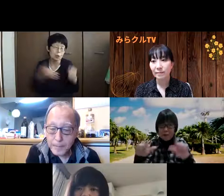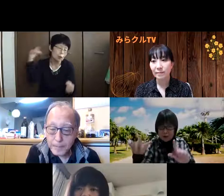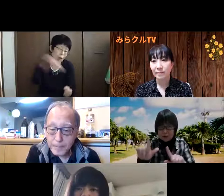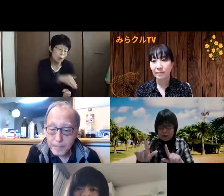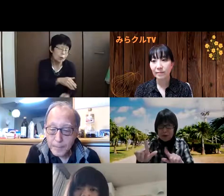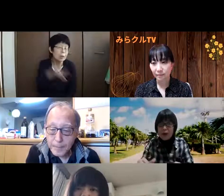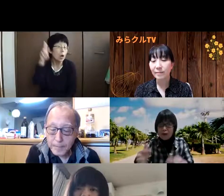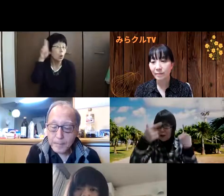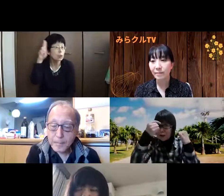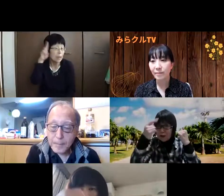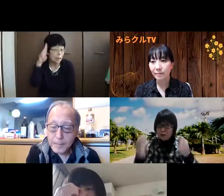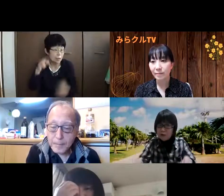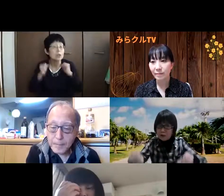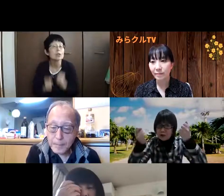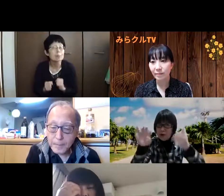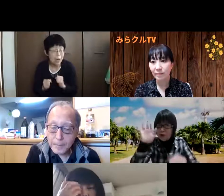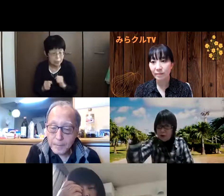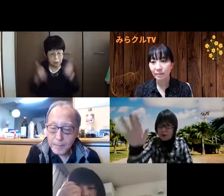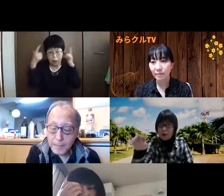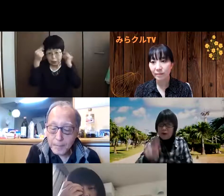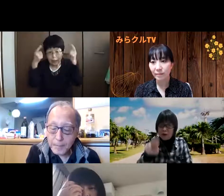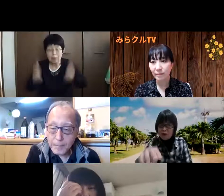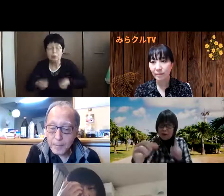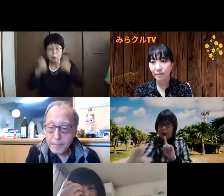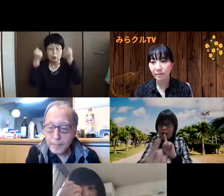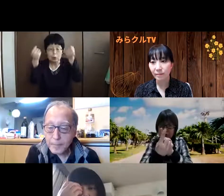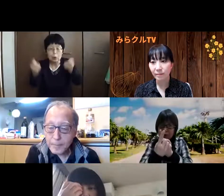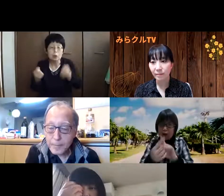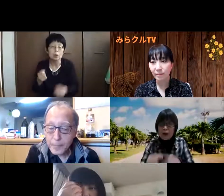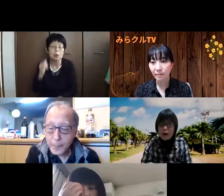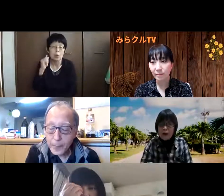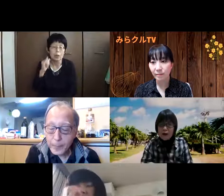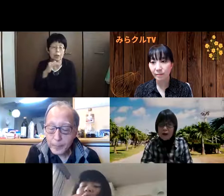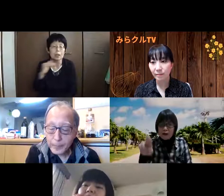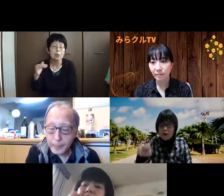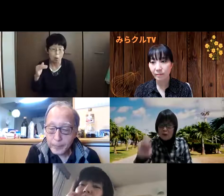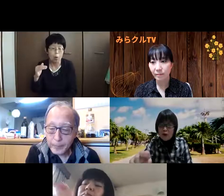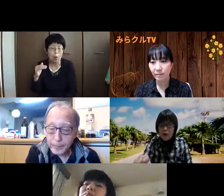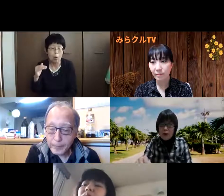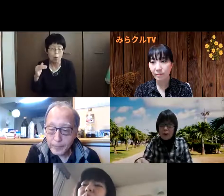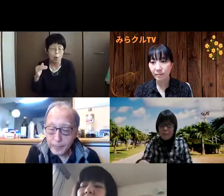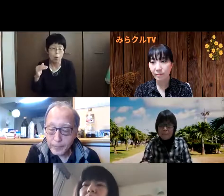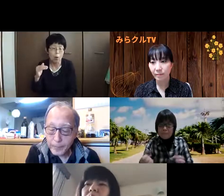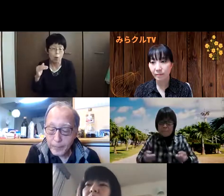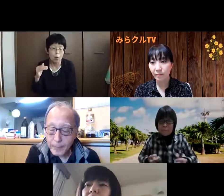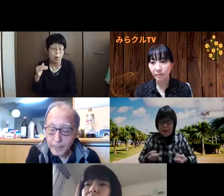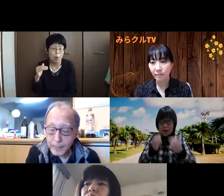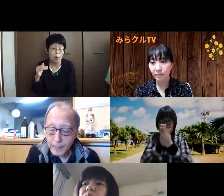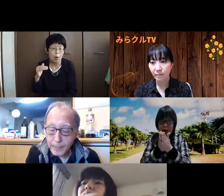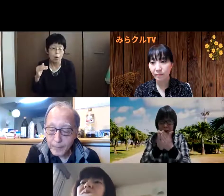。大学卒業後囲碁と出会う。囲碁の漫画